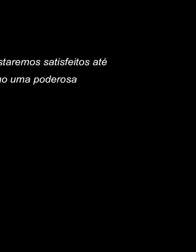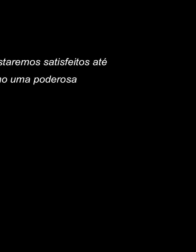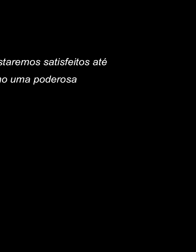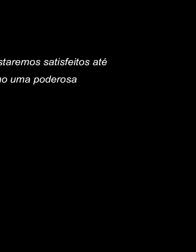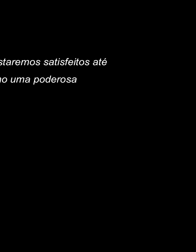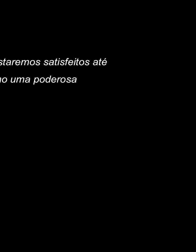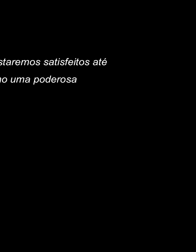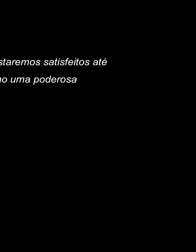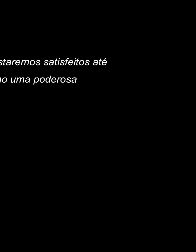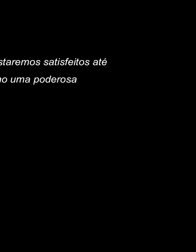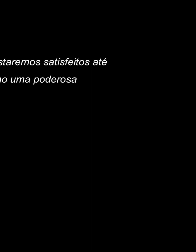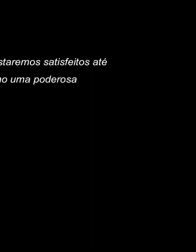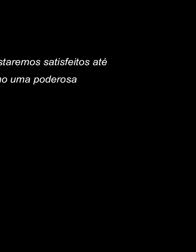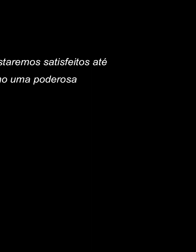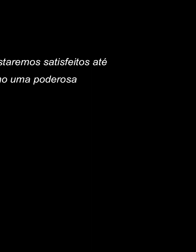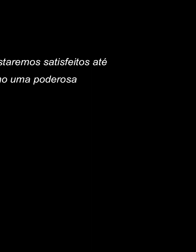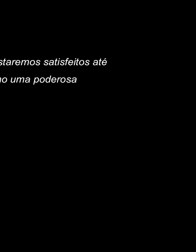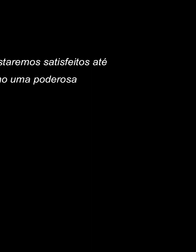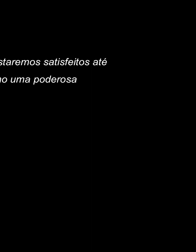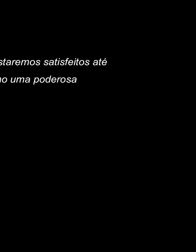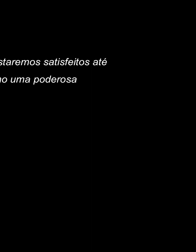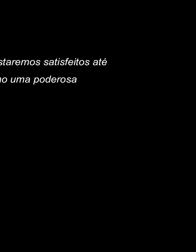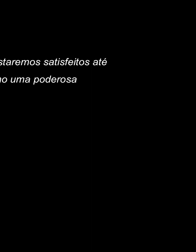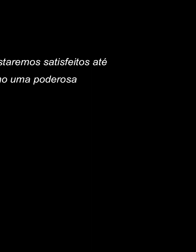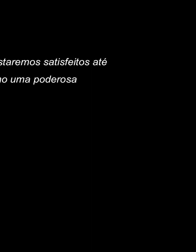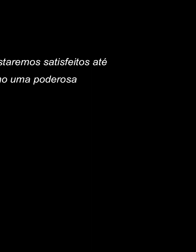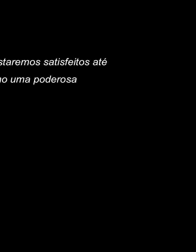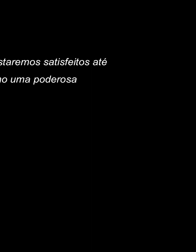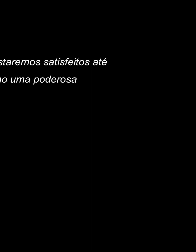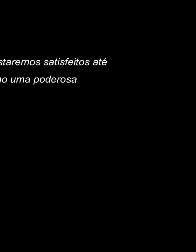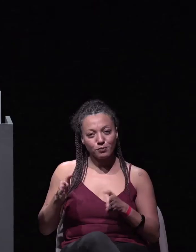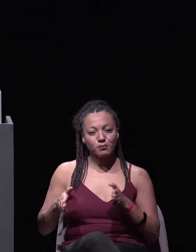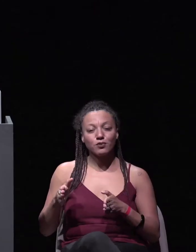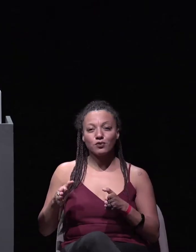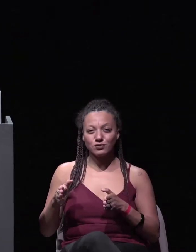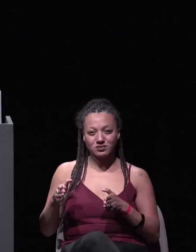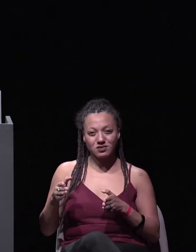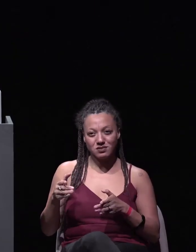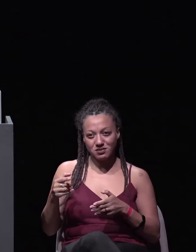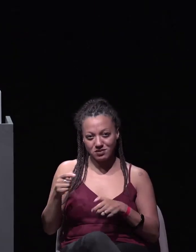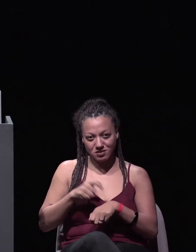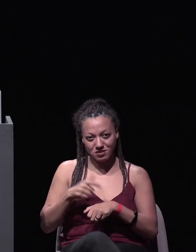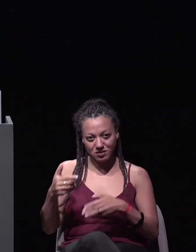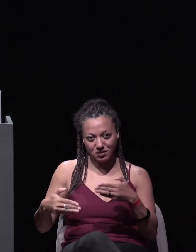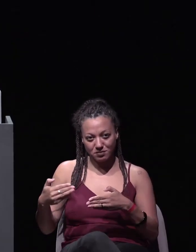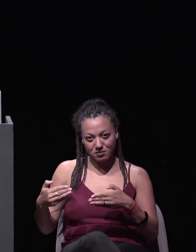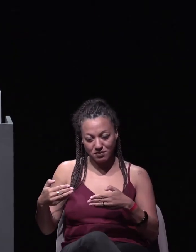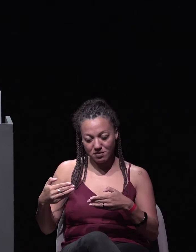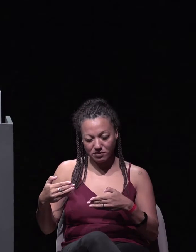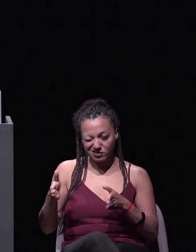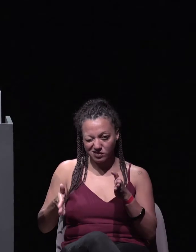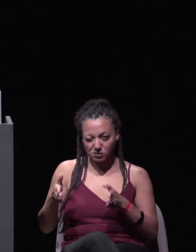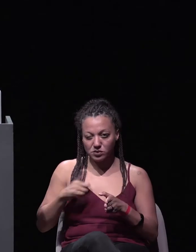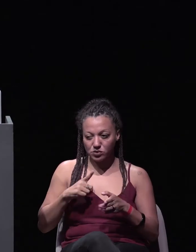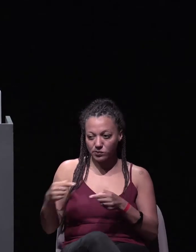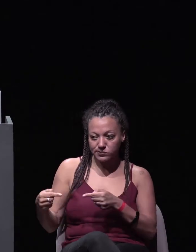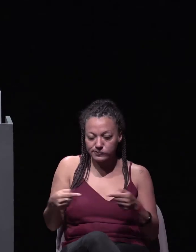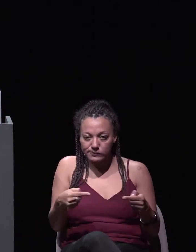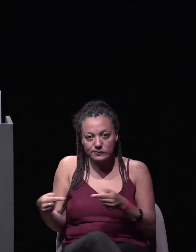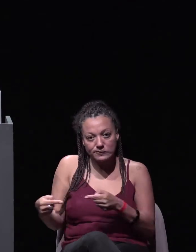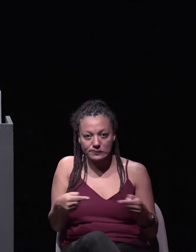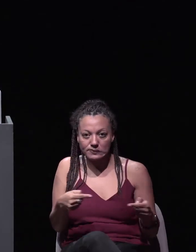Das energias de toda essa população e cheia de tensionamentos também. Não